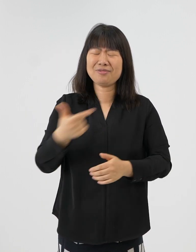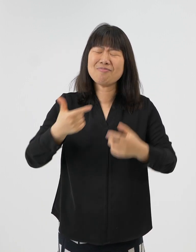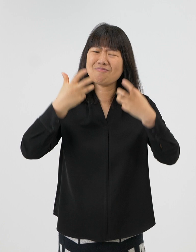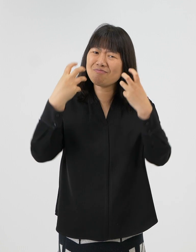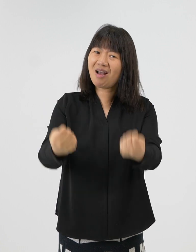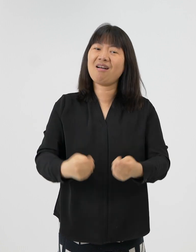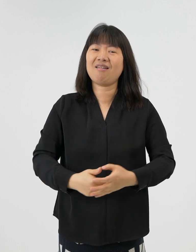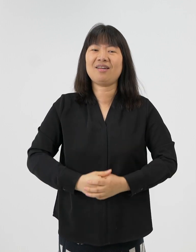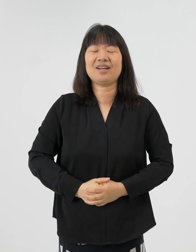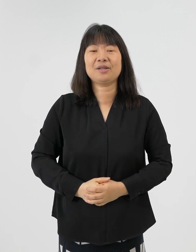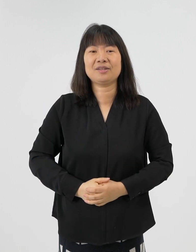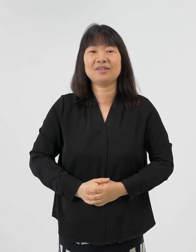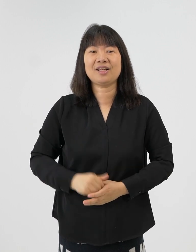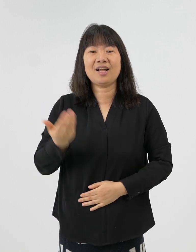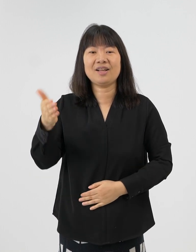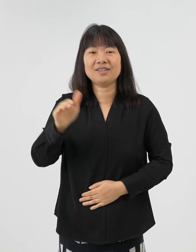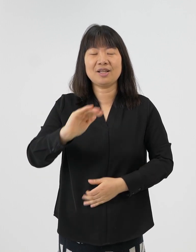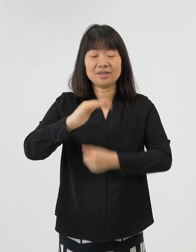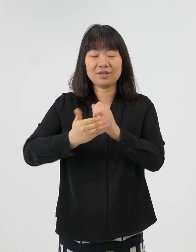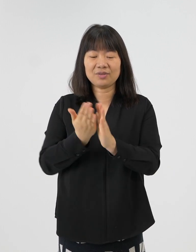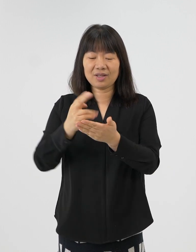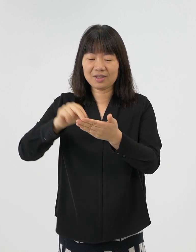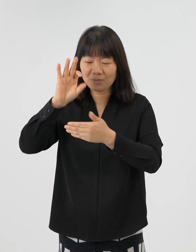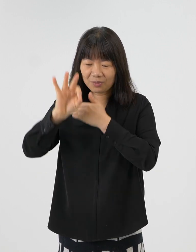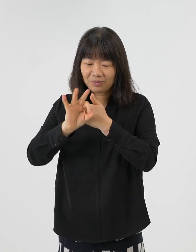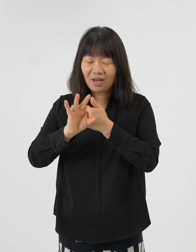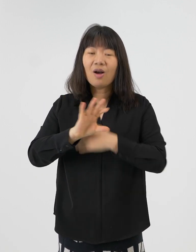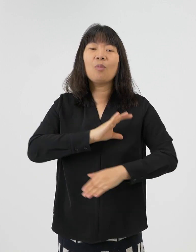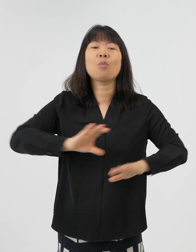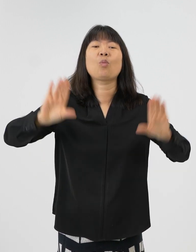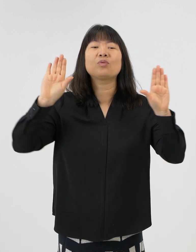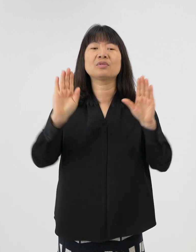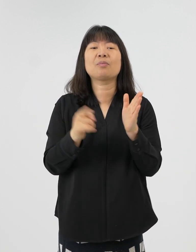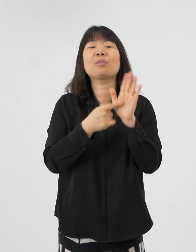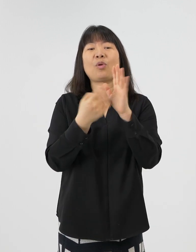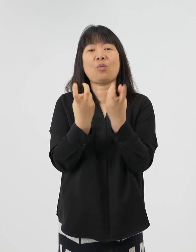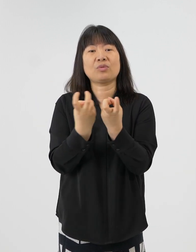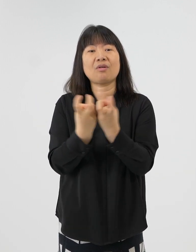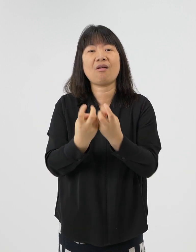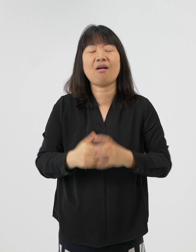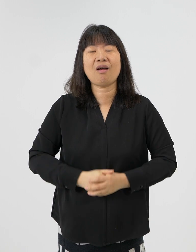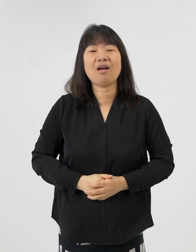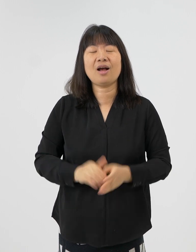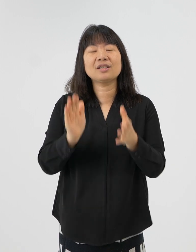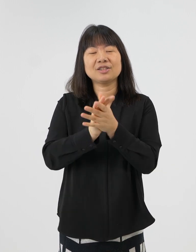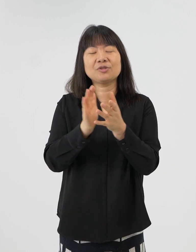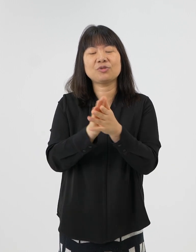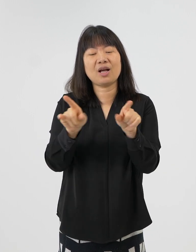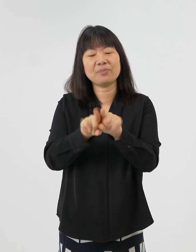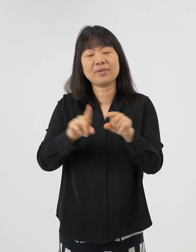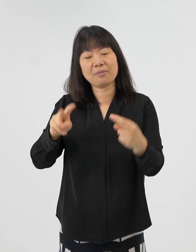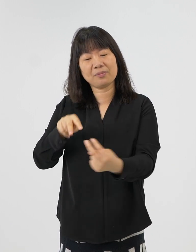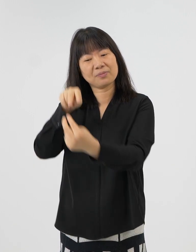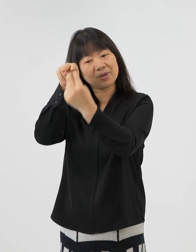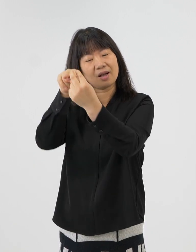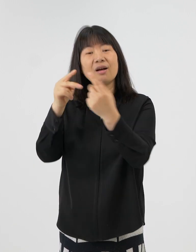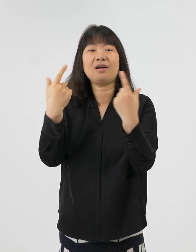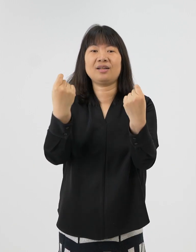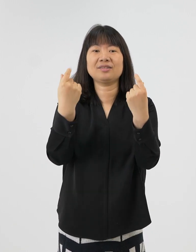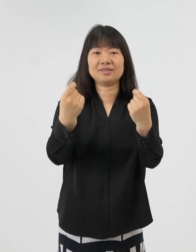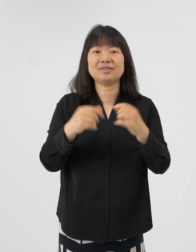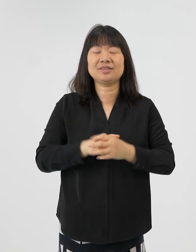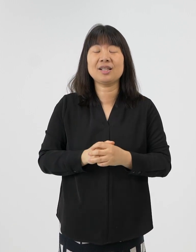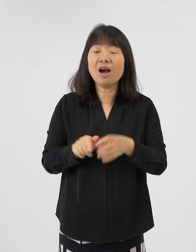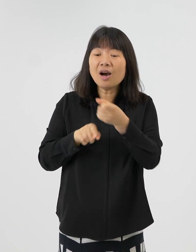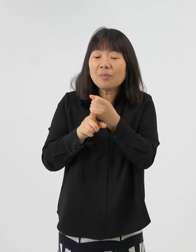많아요. 근데 성경에 보면 모세를 어떻게 표현했죠? 친구와 대면함 같이. 그러니까 그